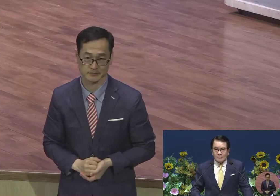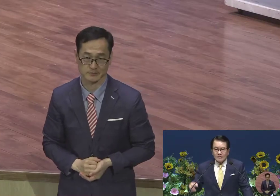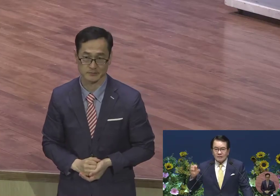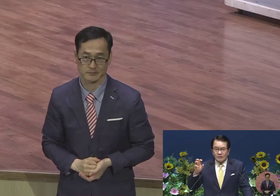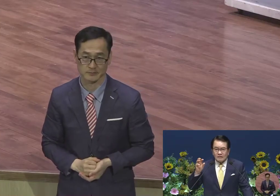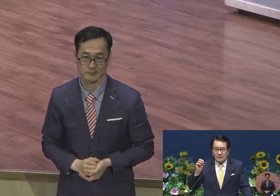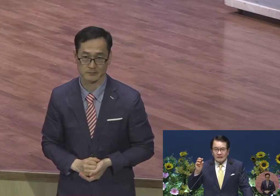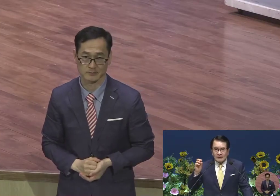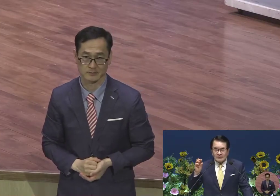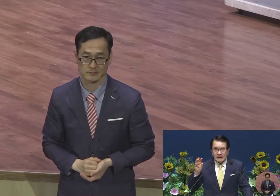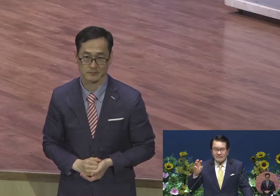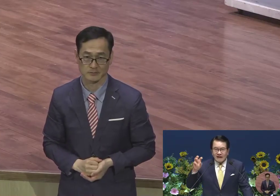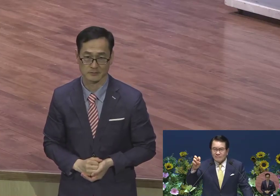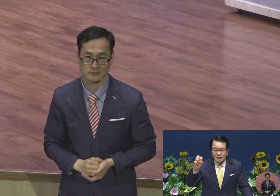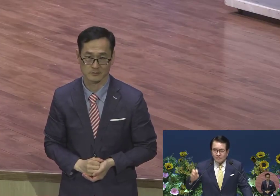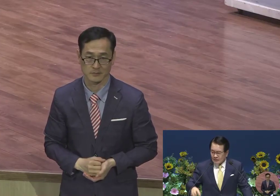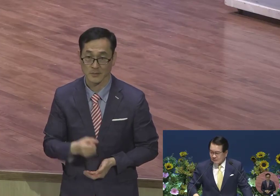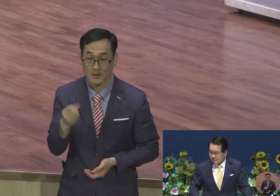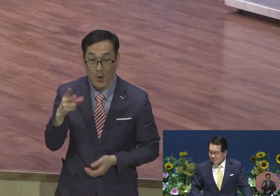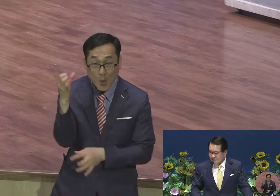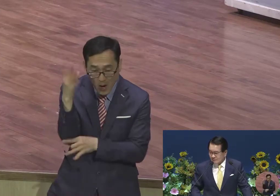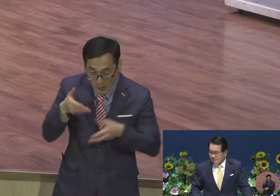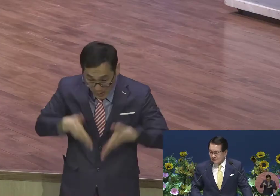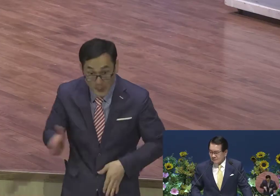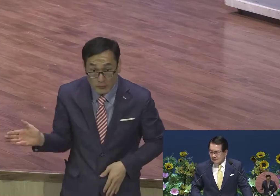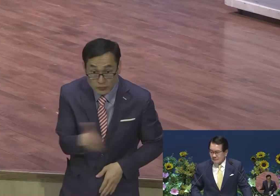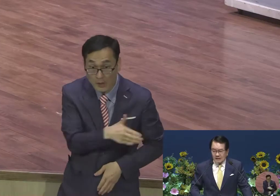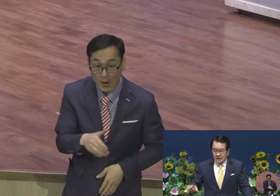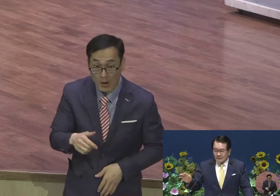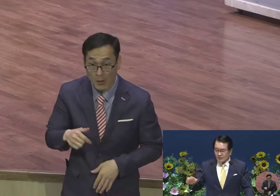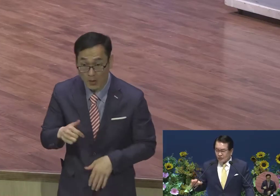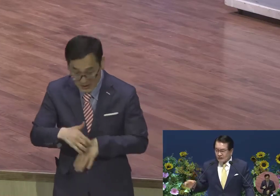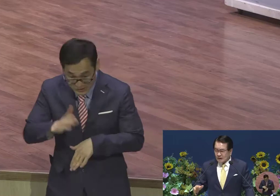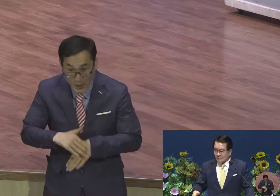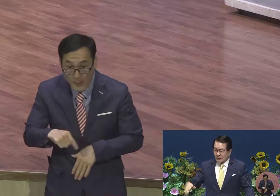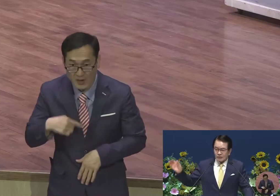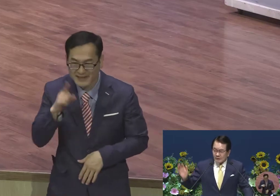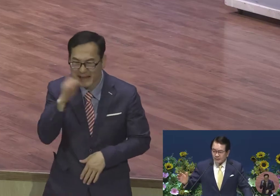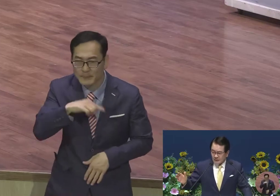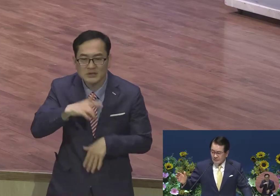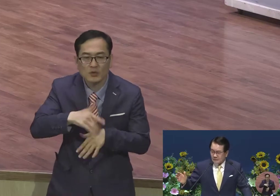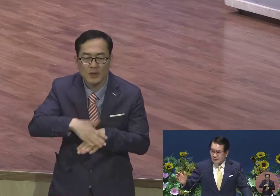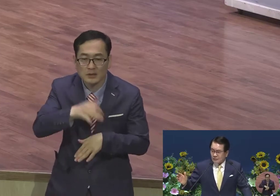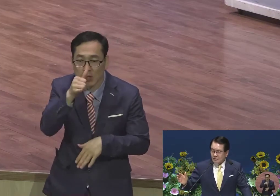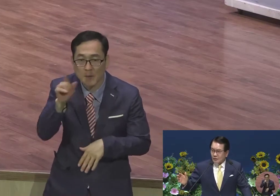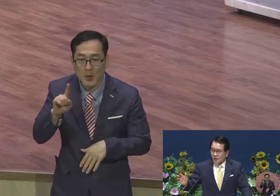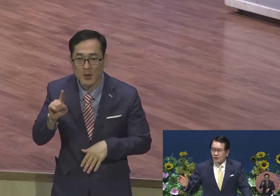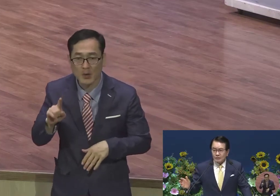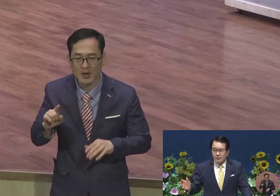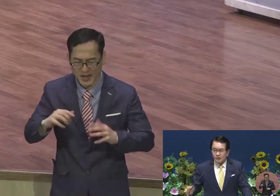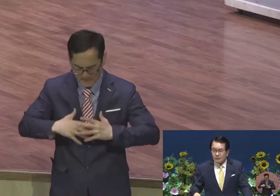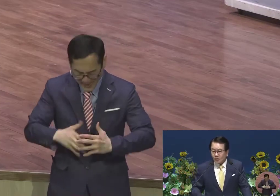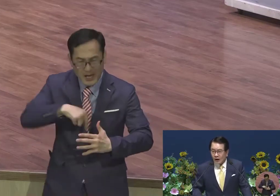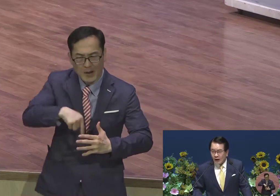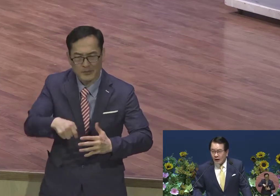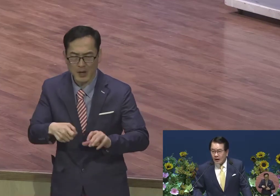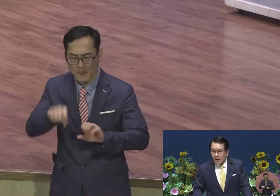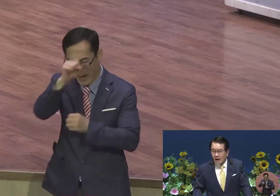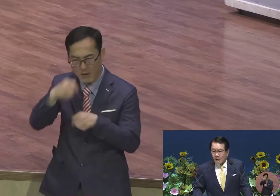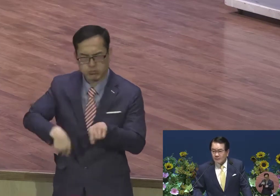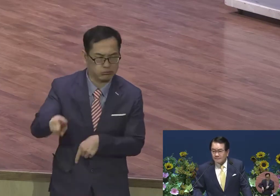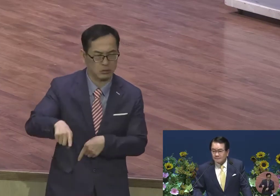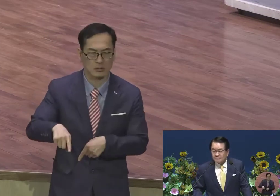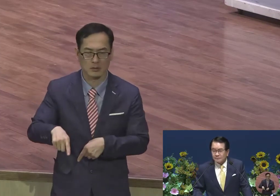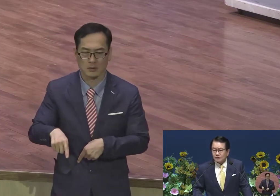나오면 어머니 젖꼭지 빨다가 젖 안 나오고 깡구를 부려. 자라면서 동생 생긴 발로 쳐버려. 어디서 비 온지 몰라.